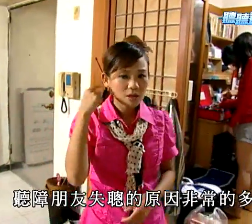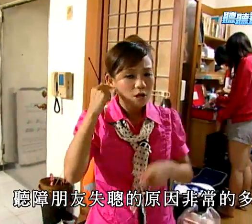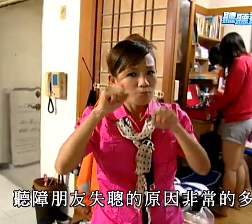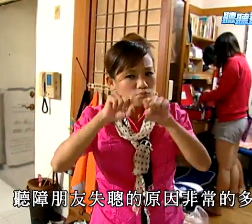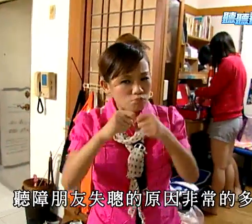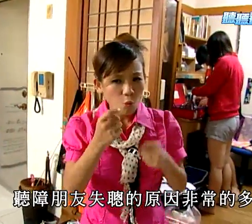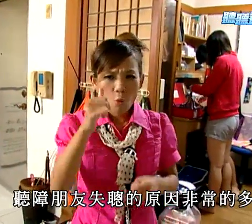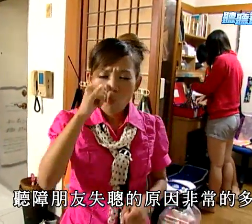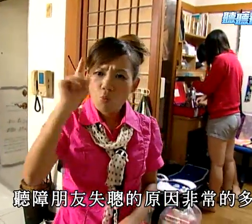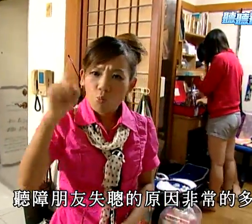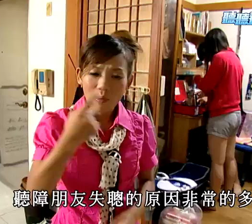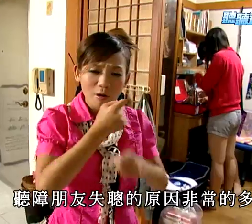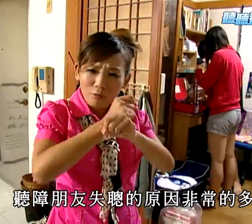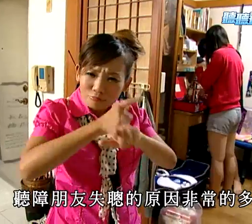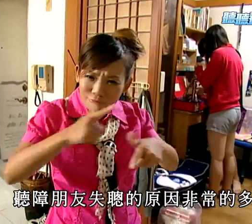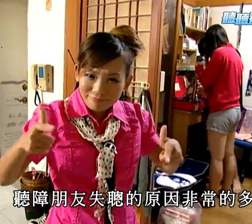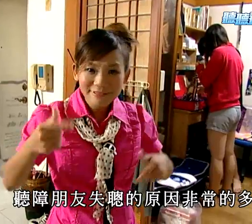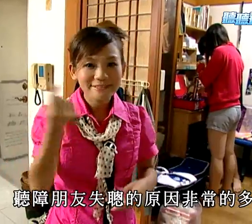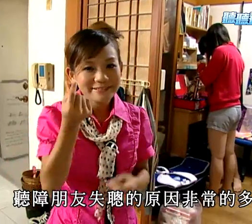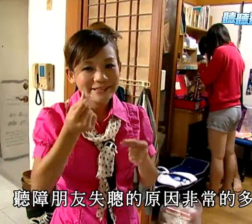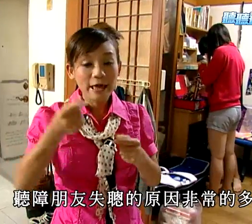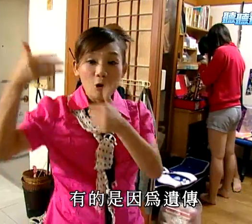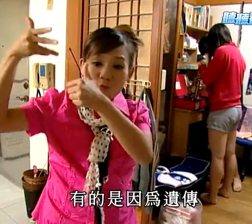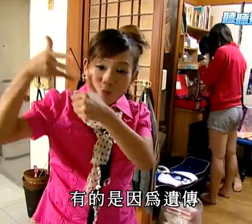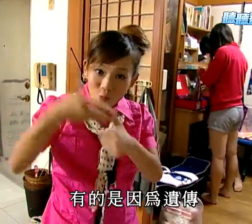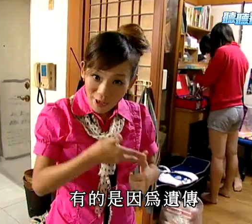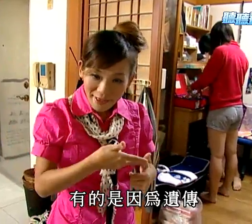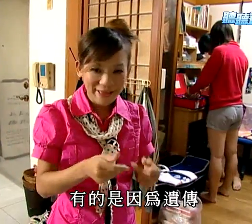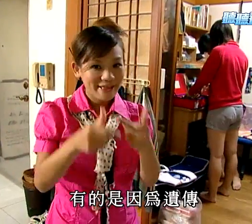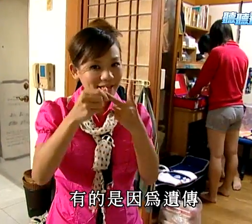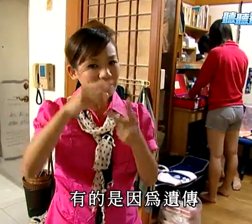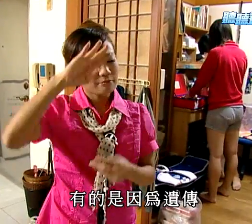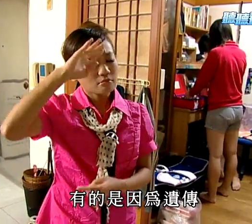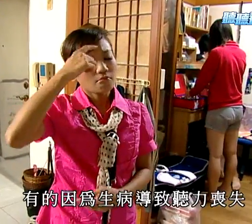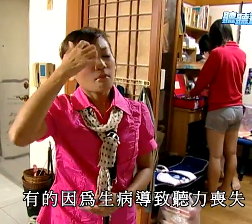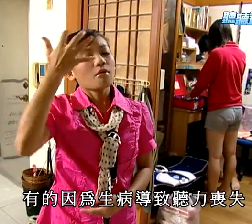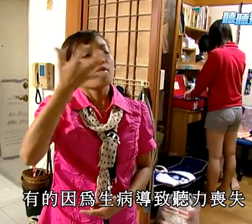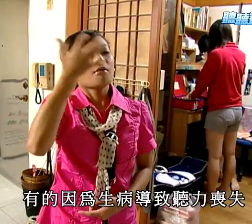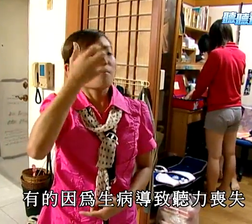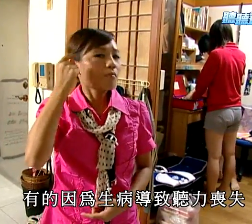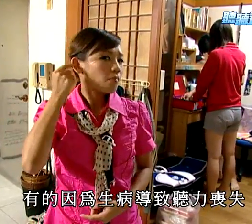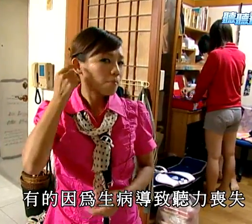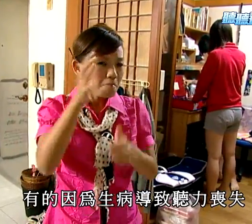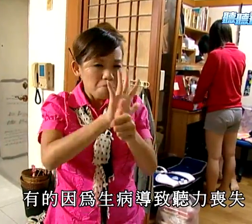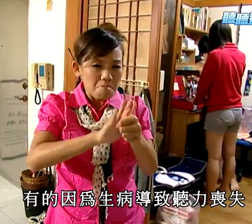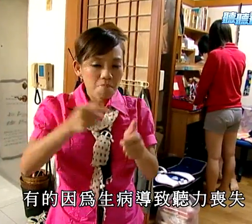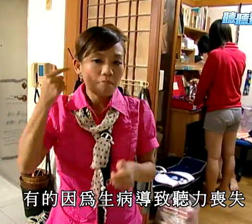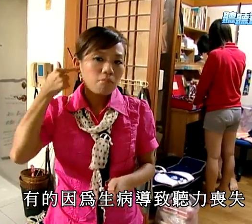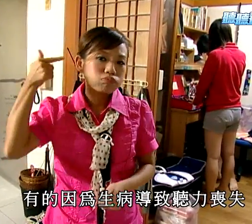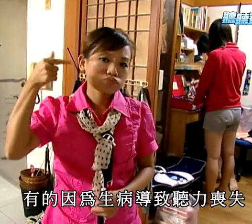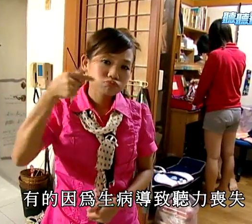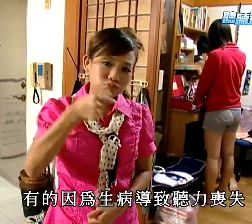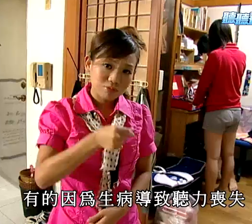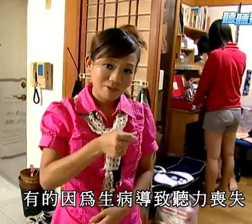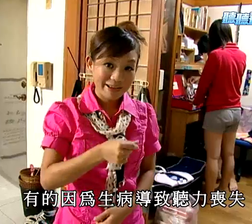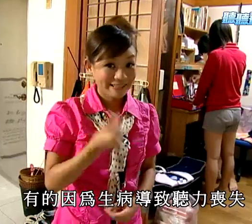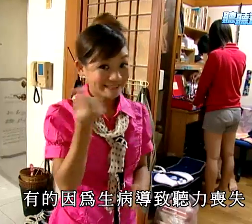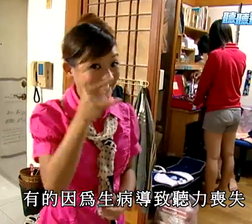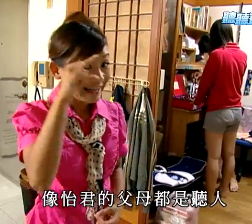聪的原因非常的多，有的呢是因为遗传，有的因为生病导致听力丧失。像